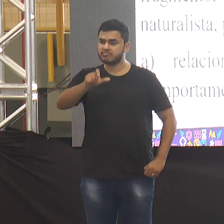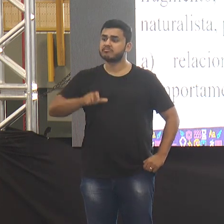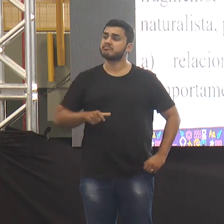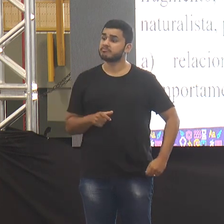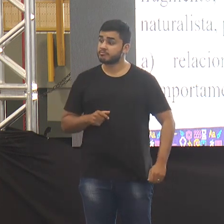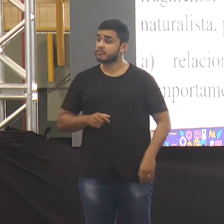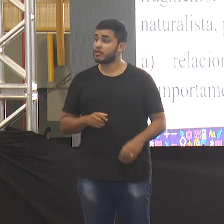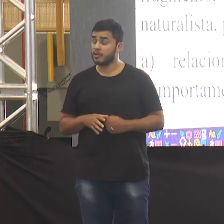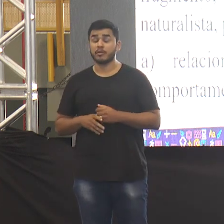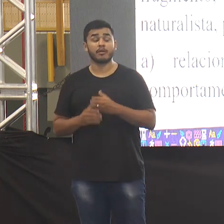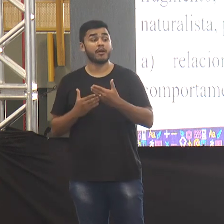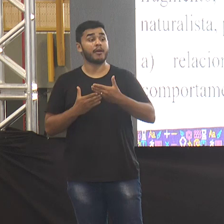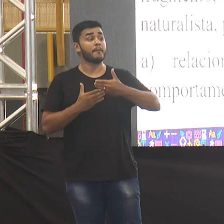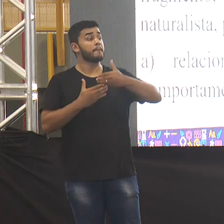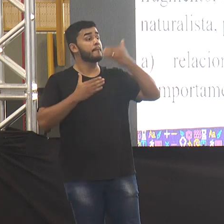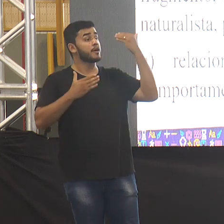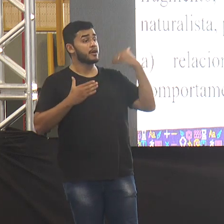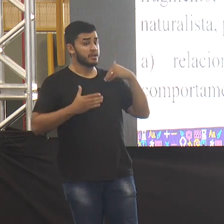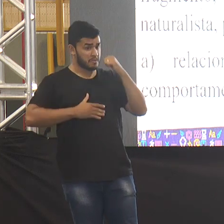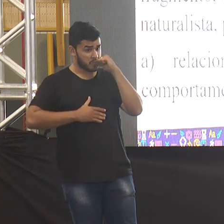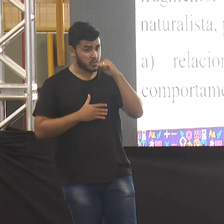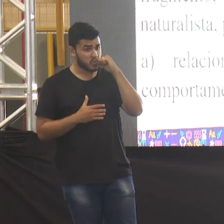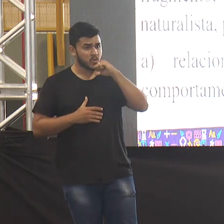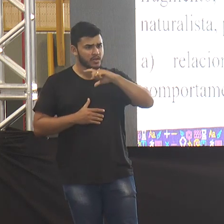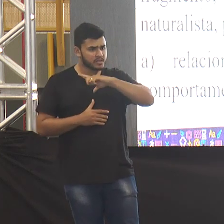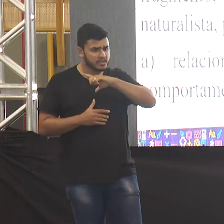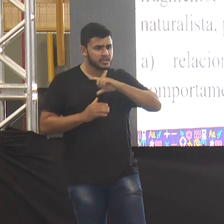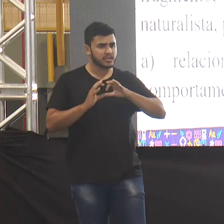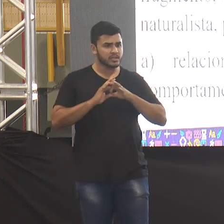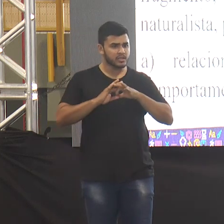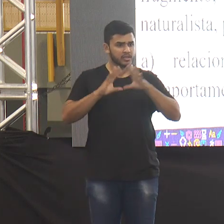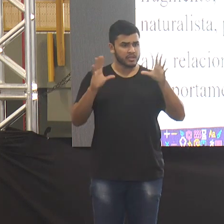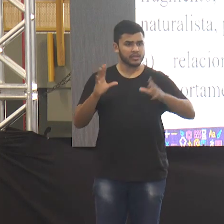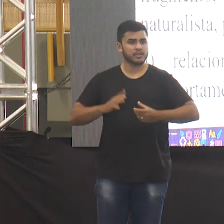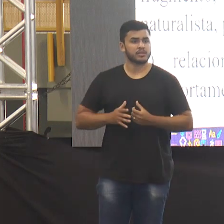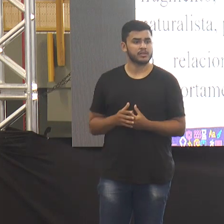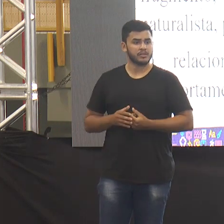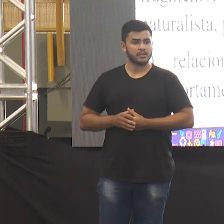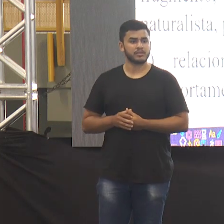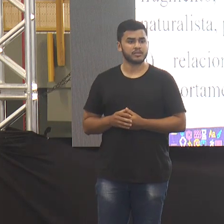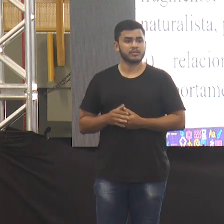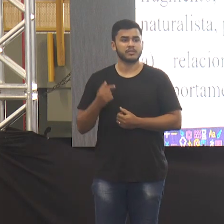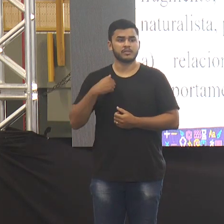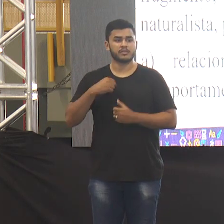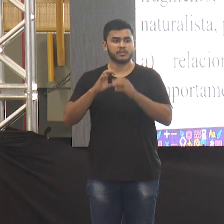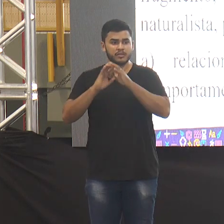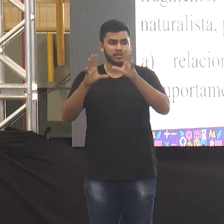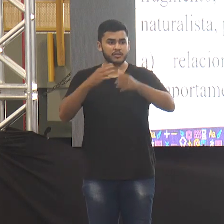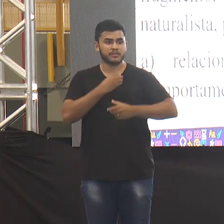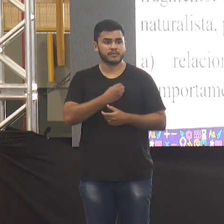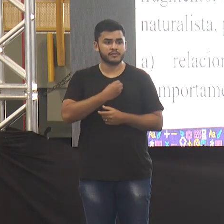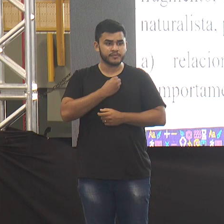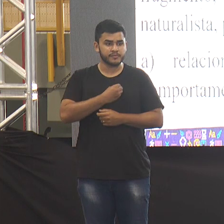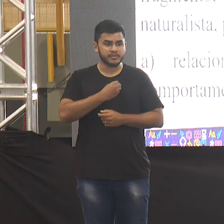Galera, naquela época, a mulher tinha liberdade para fazer o que quisesse da